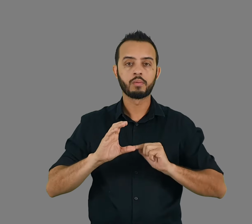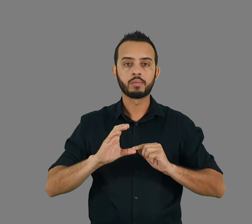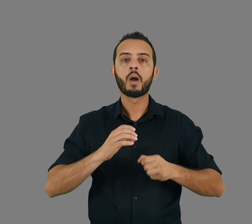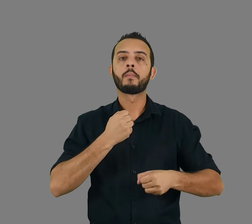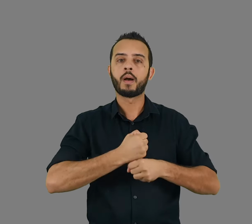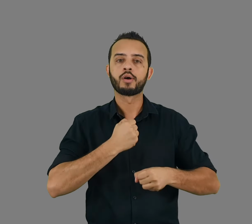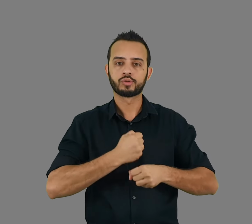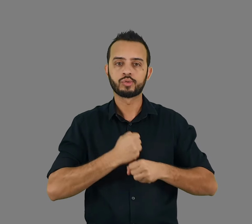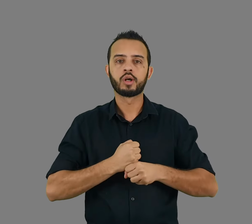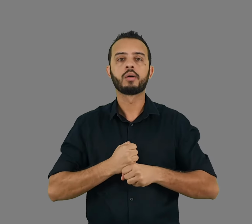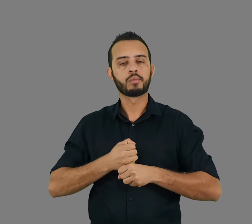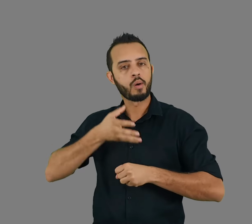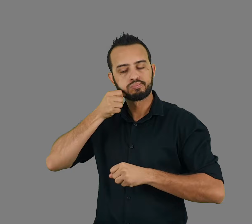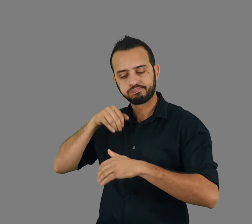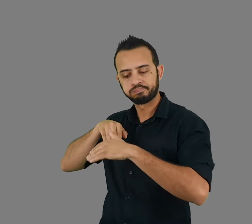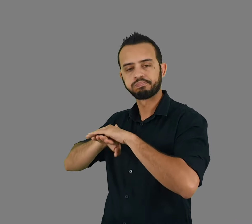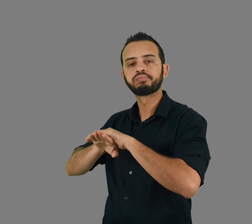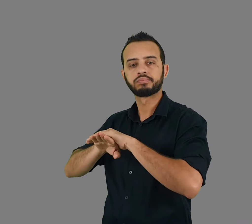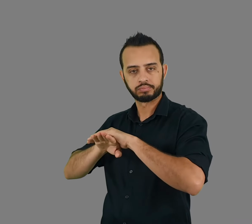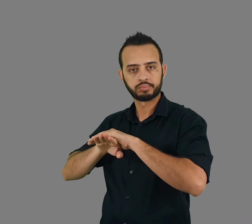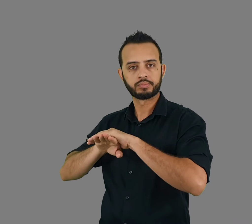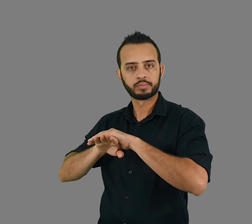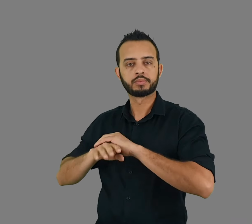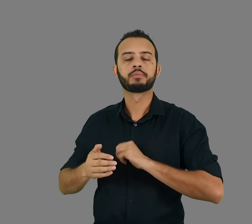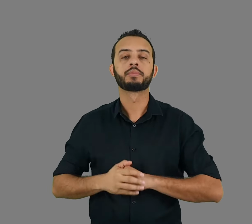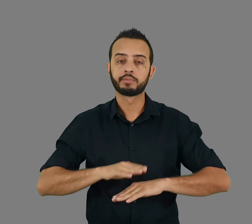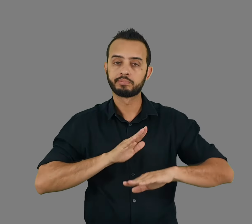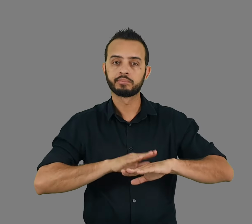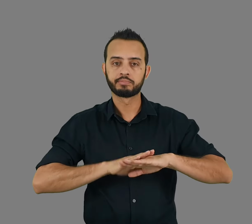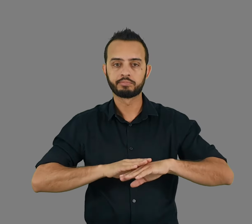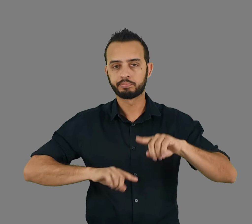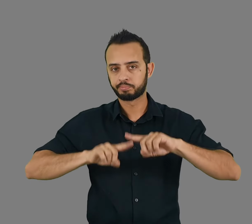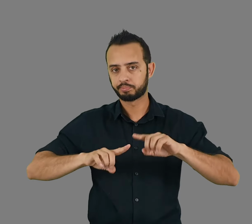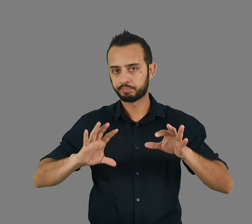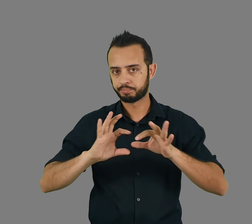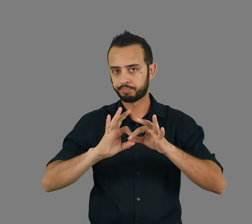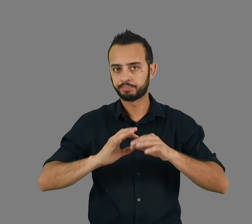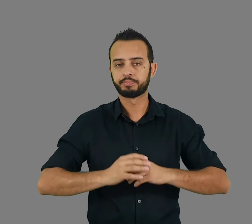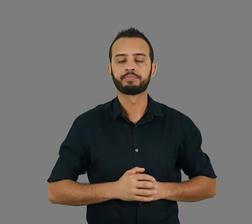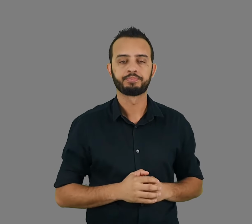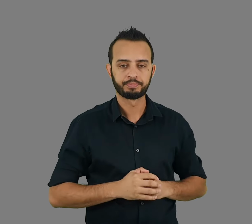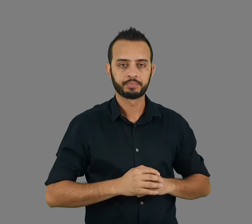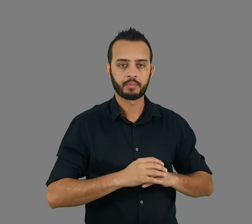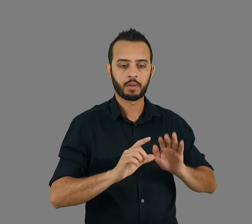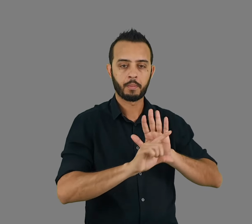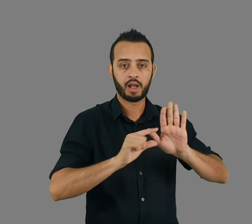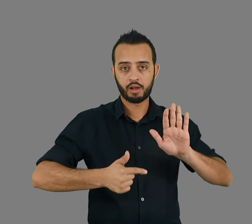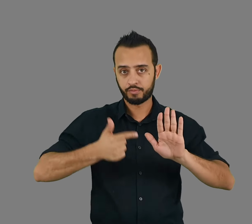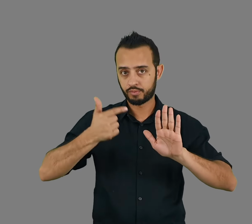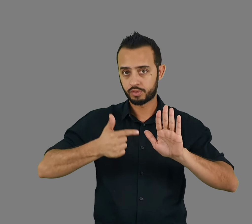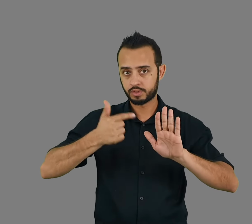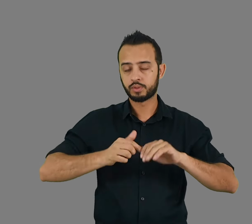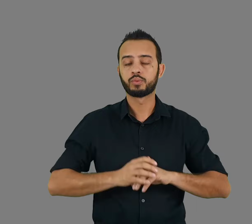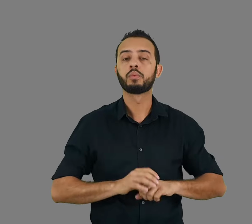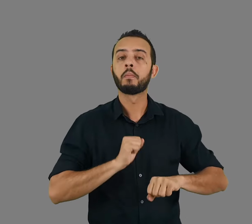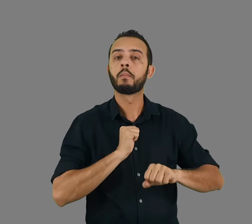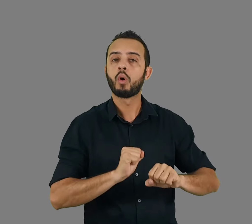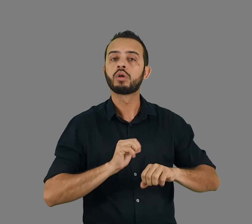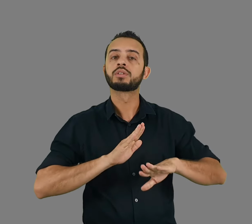seu fundo de reserva ou composição do patrimônio. Parágrafo 2º. Poderá ainda a SUCAMP